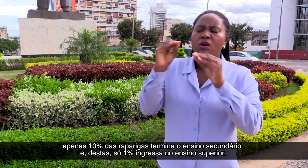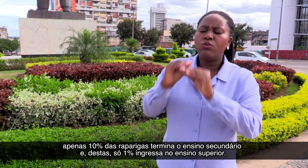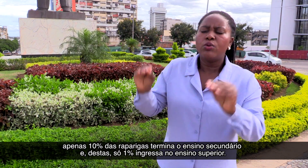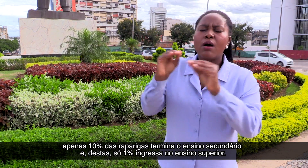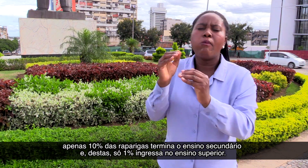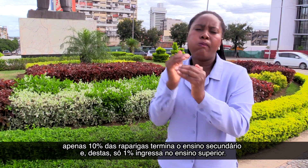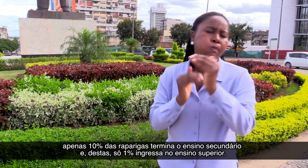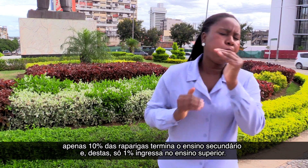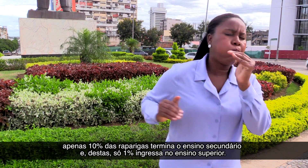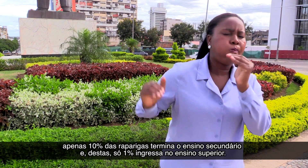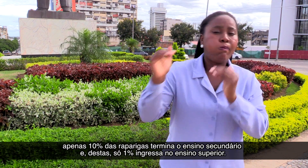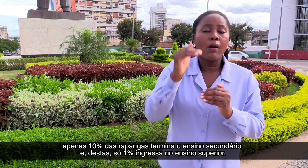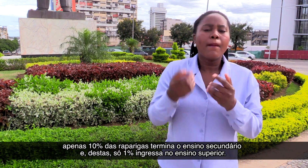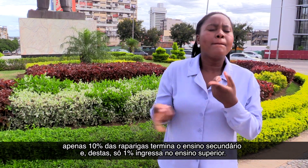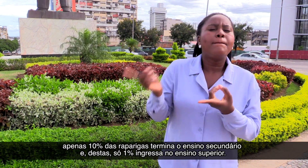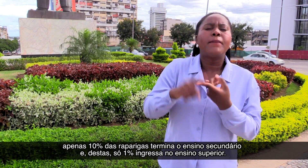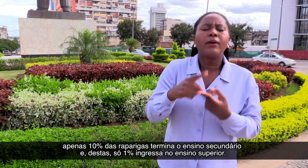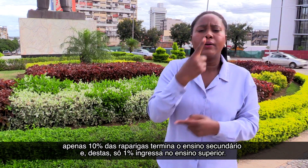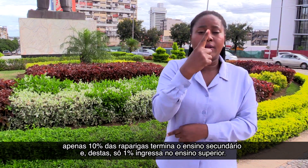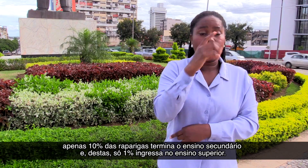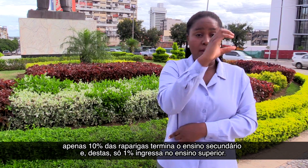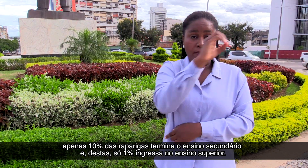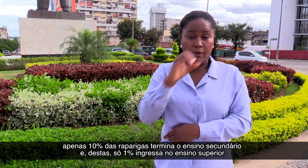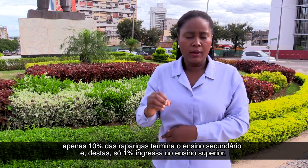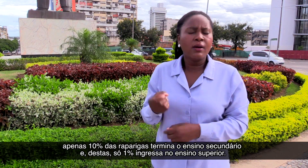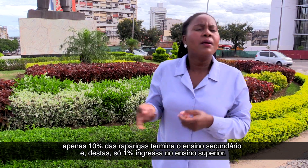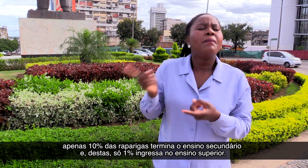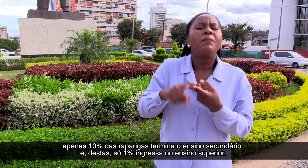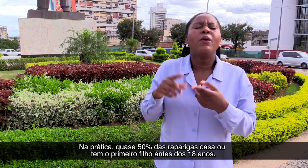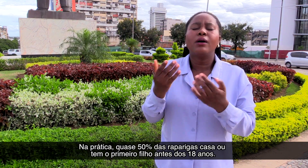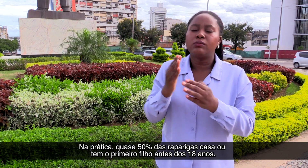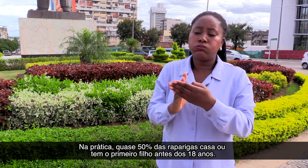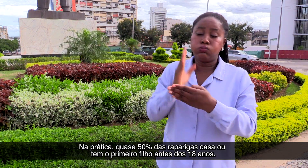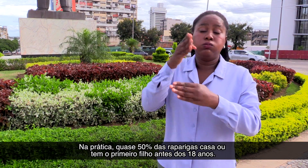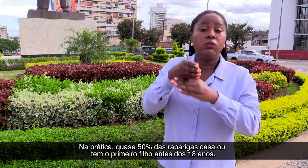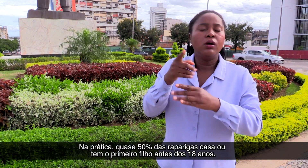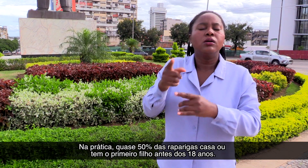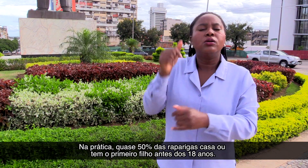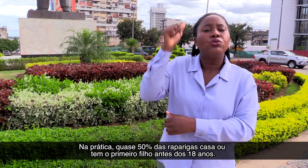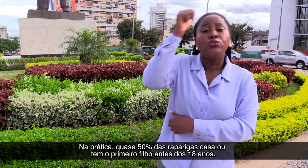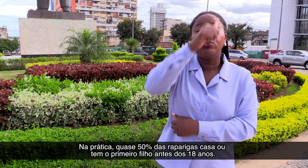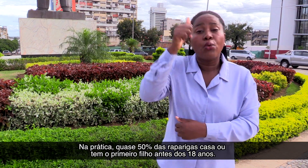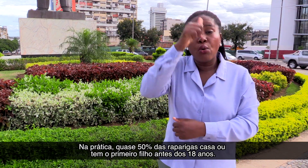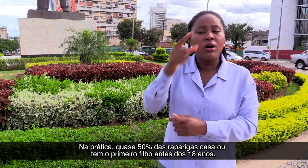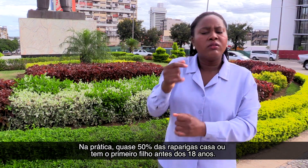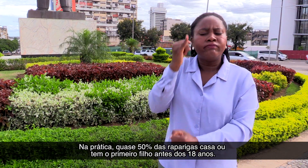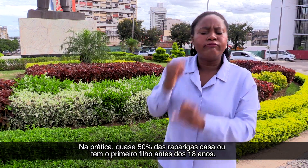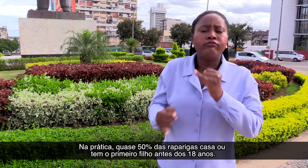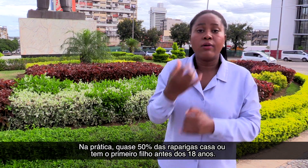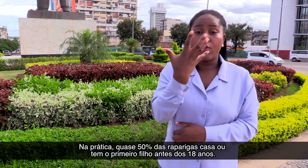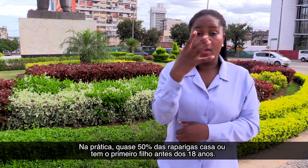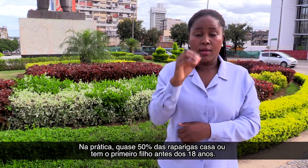secundário e destas, só 1% ingressa no ensino superior. Na prática, quase 50%